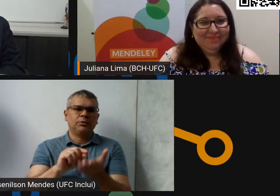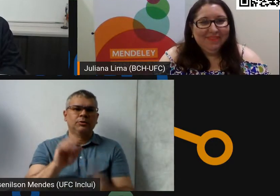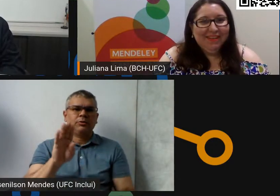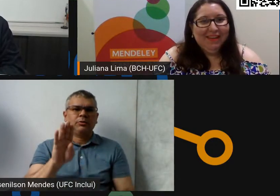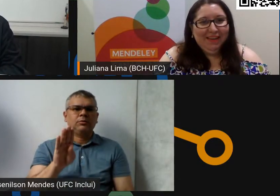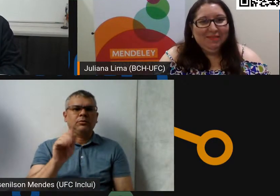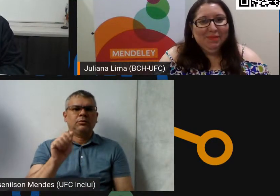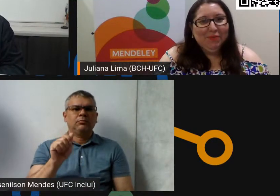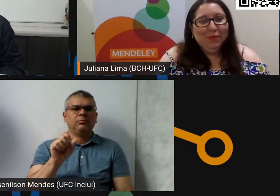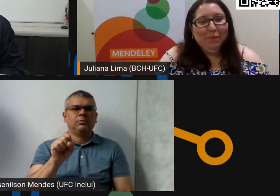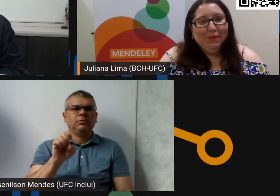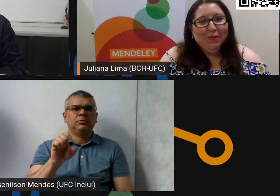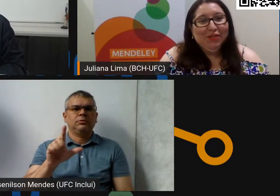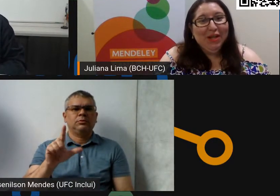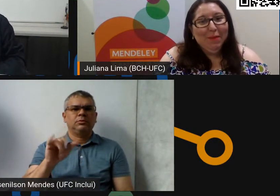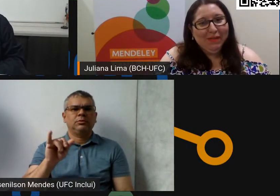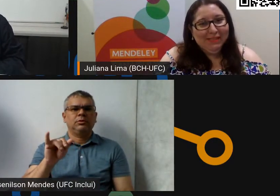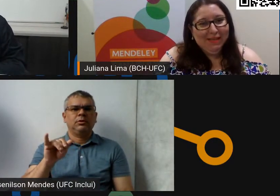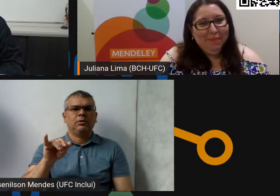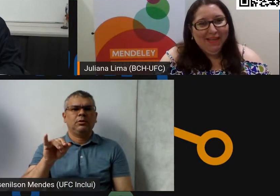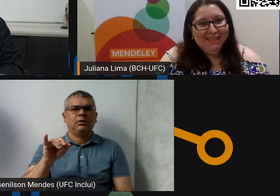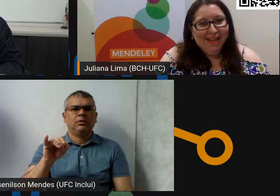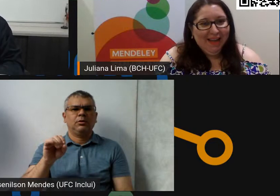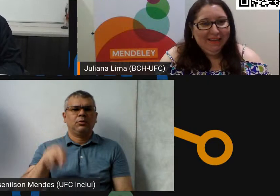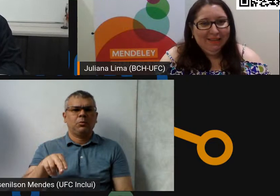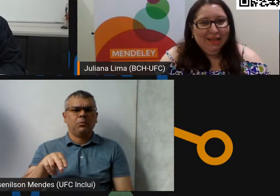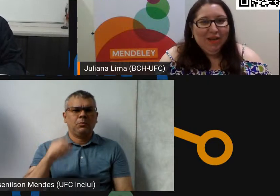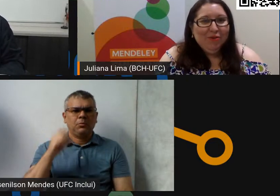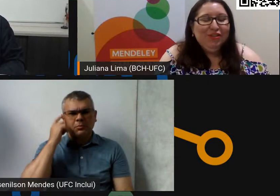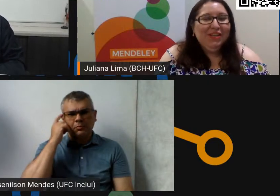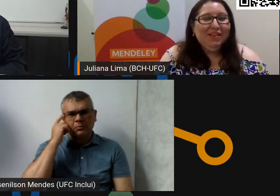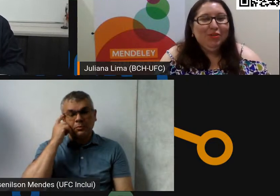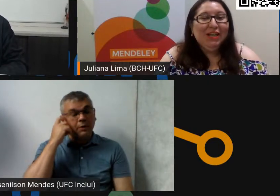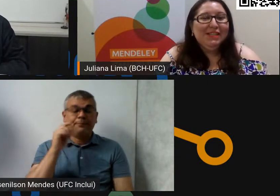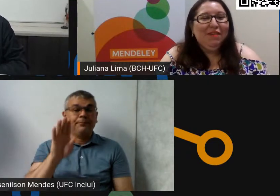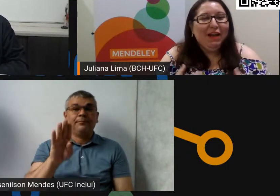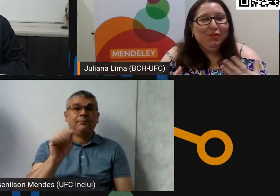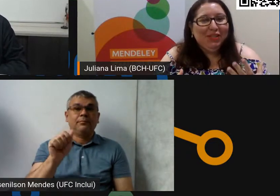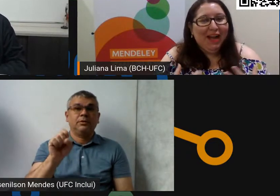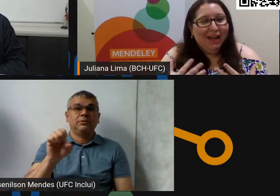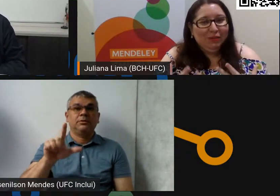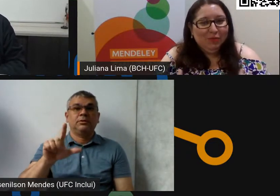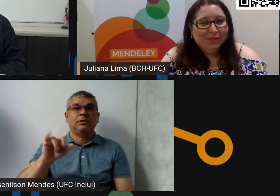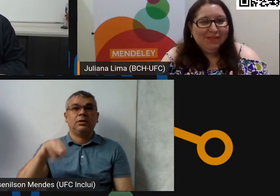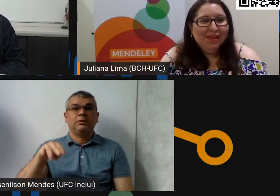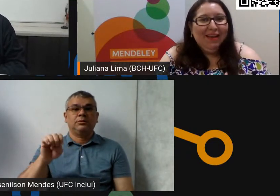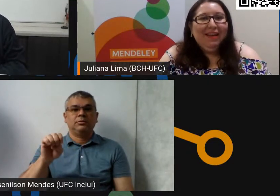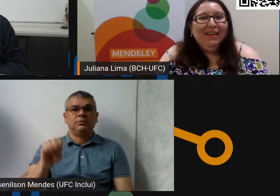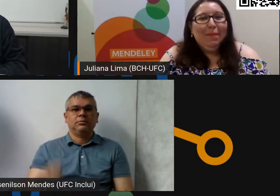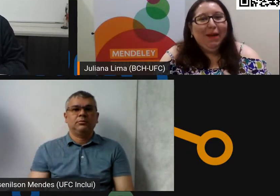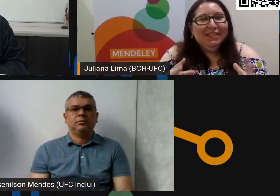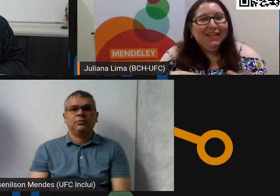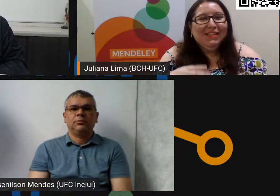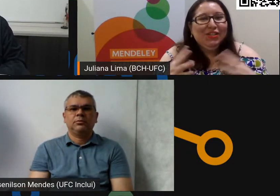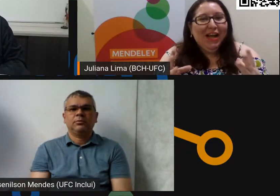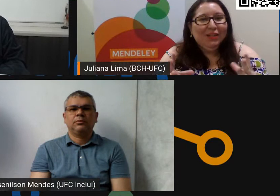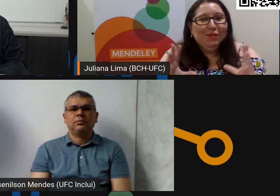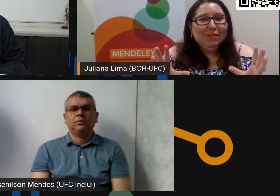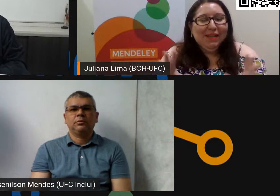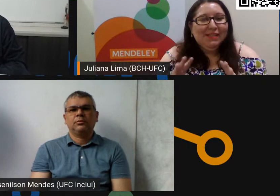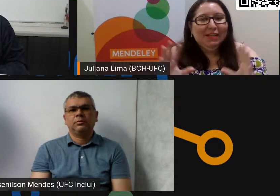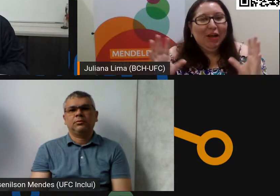Baseline? Segundo a pessoa, chamam assim baseline, utilizam vários dados, e a partir